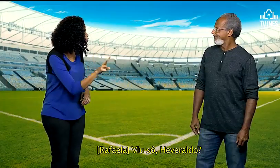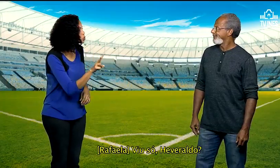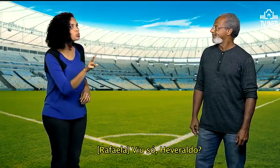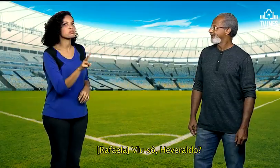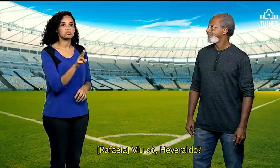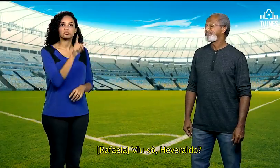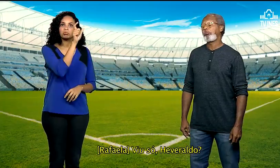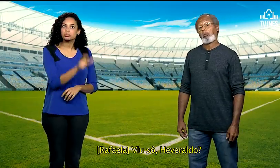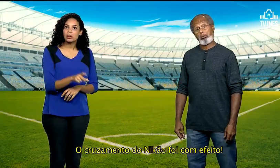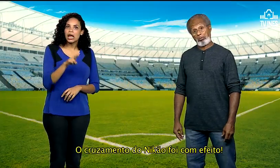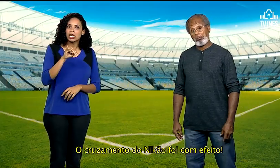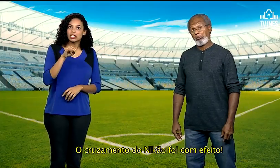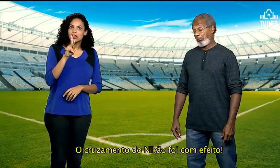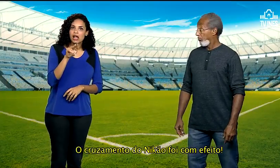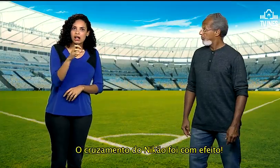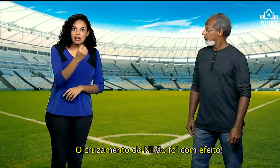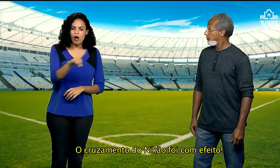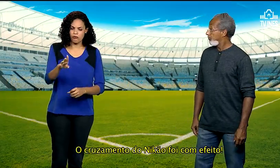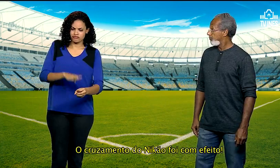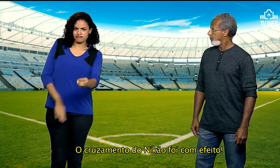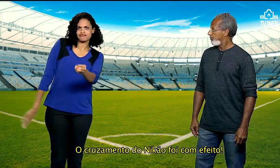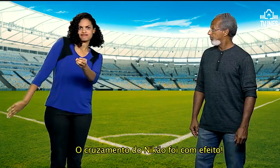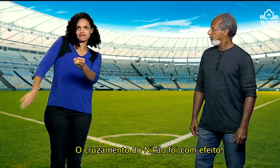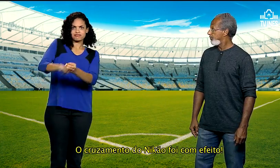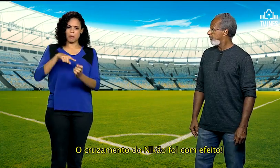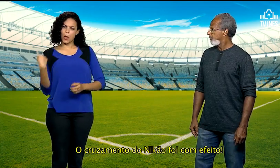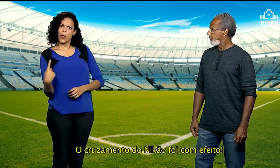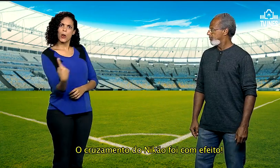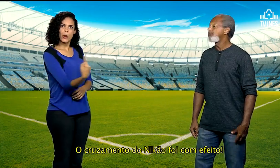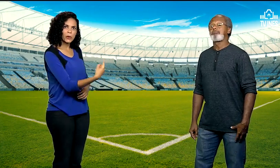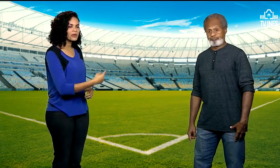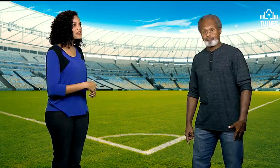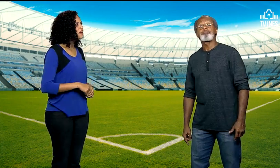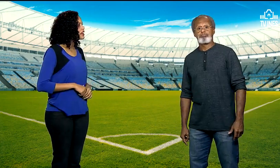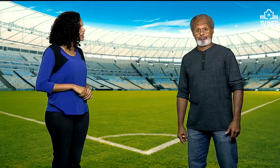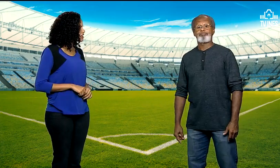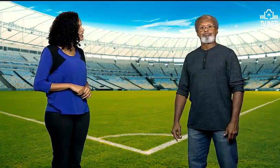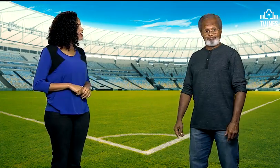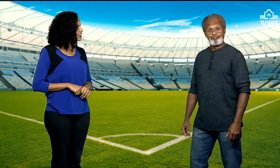Viu só, Everaldo, o cruzamento do Nicão foi com efeito.